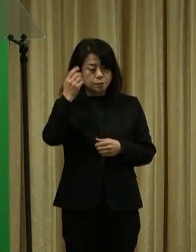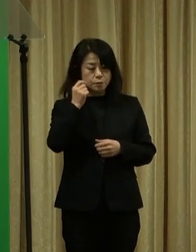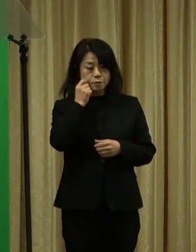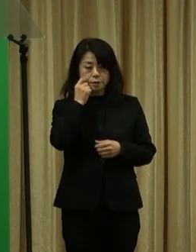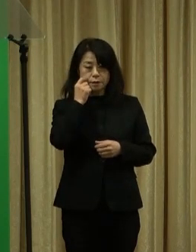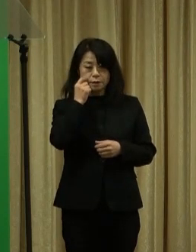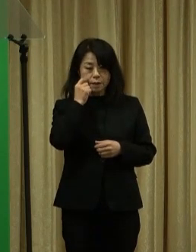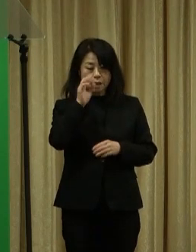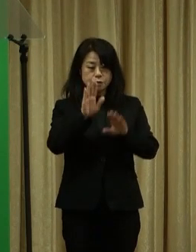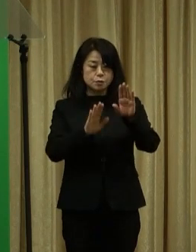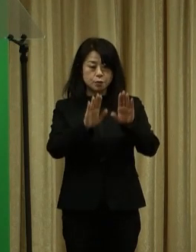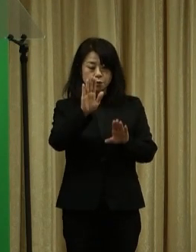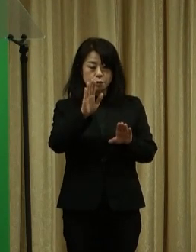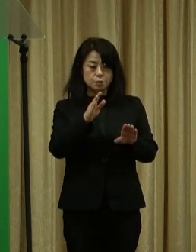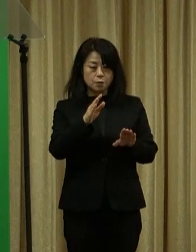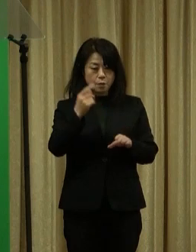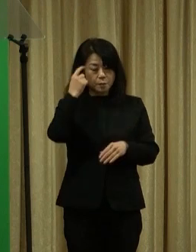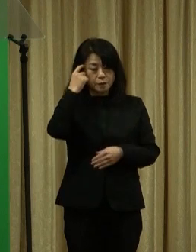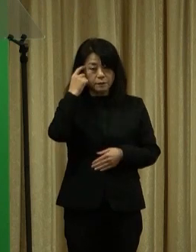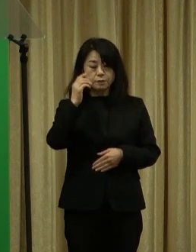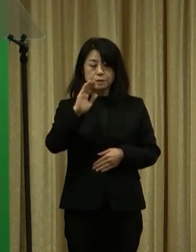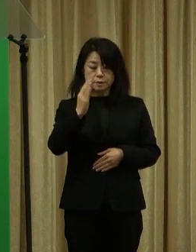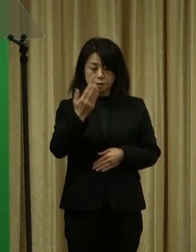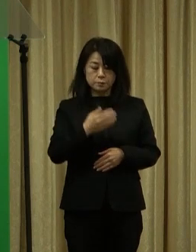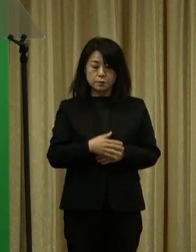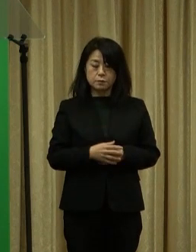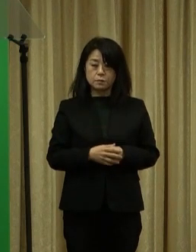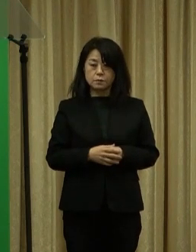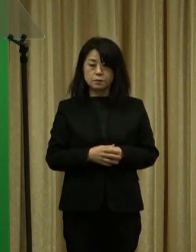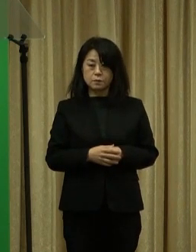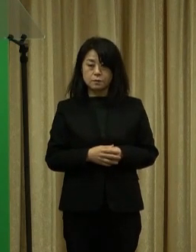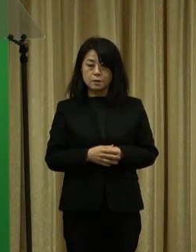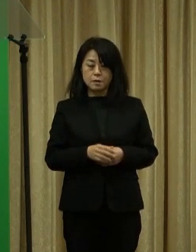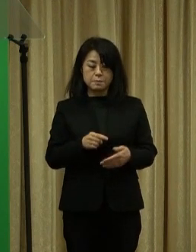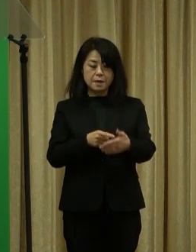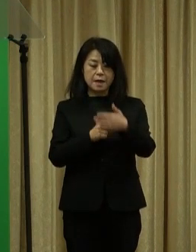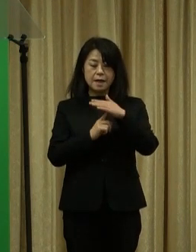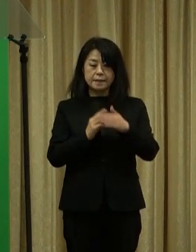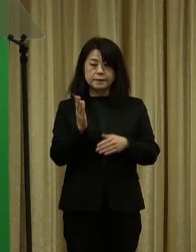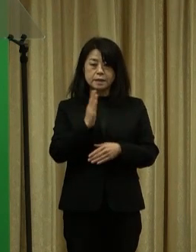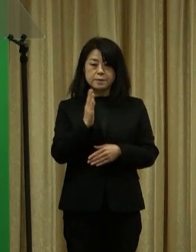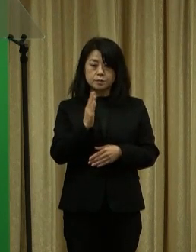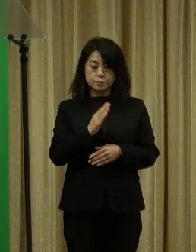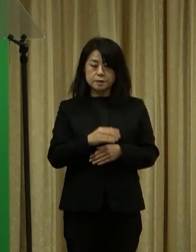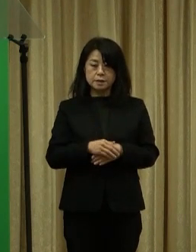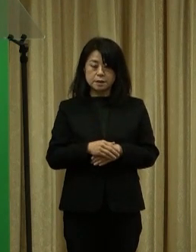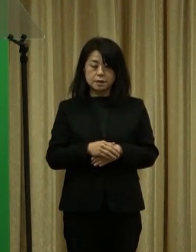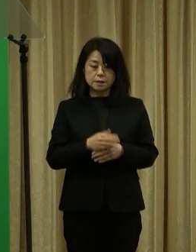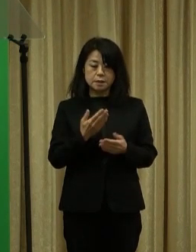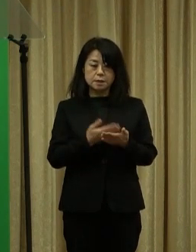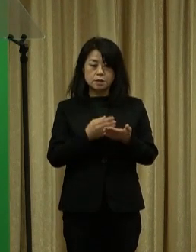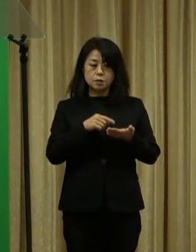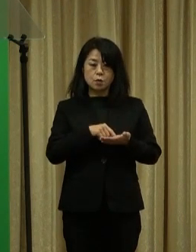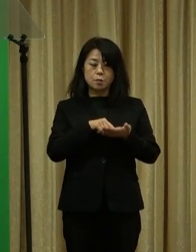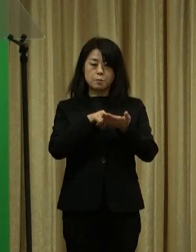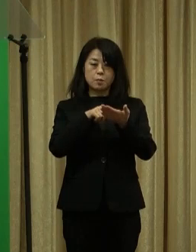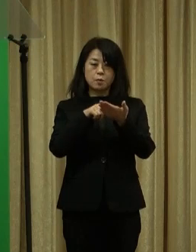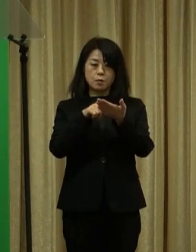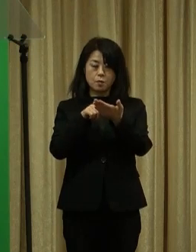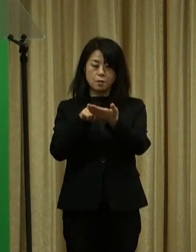とは、理解をしておりますが、これは諦めずにですね、要望